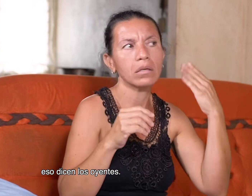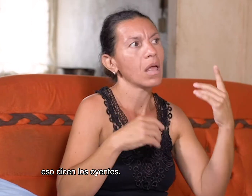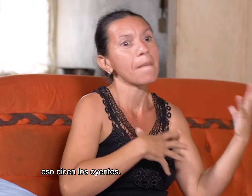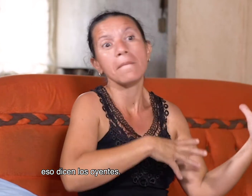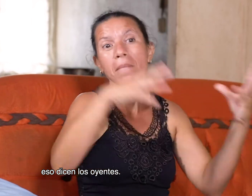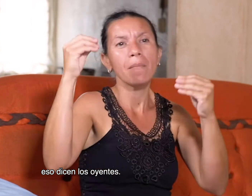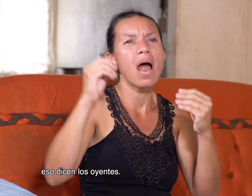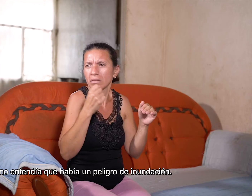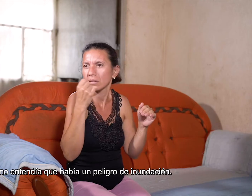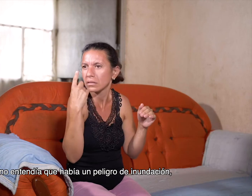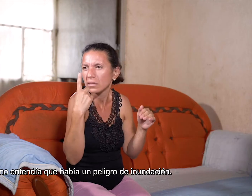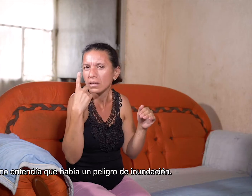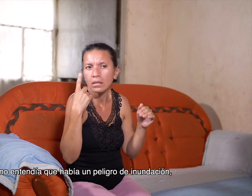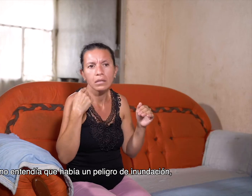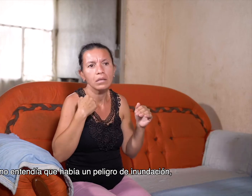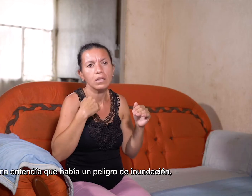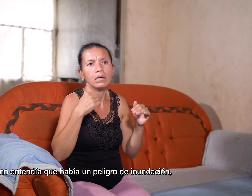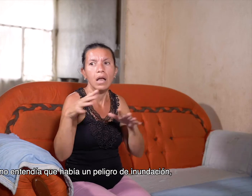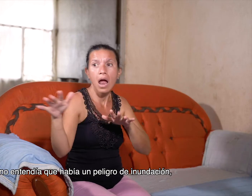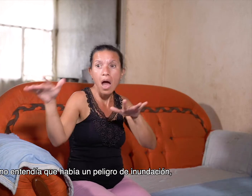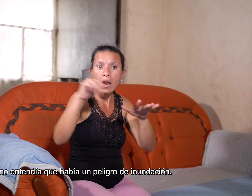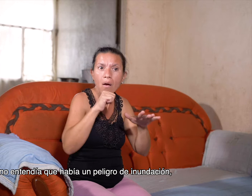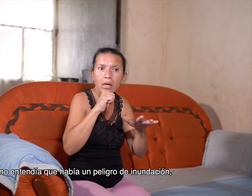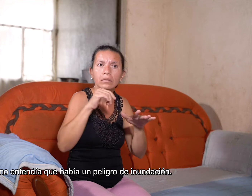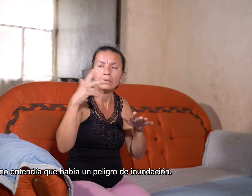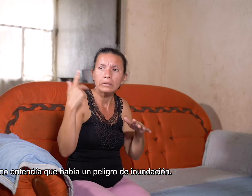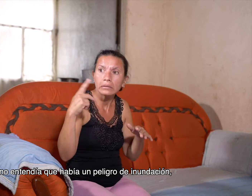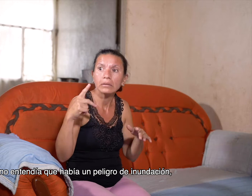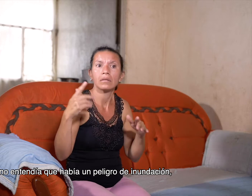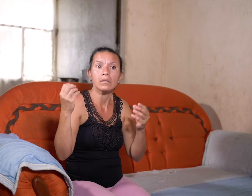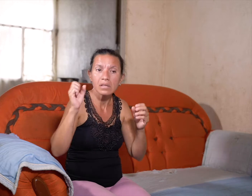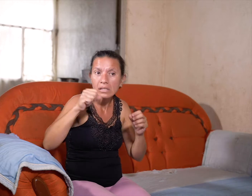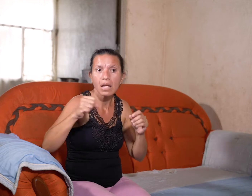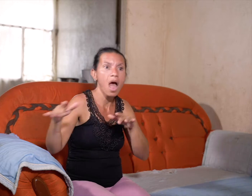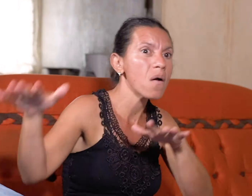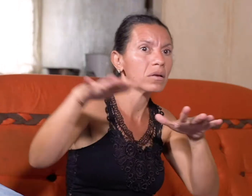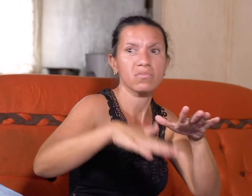Eso dicen los oyentes. Yo no entendía que había un peligro de inundación.